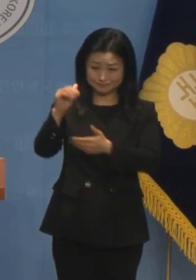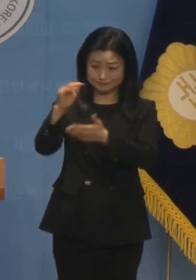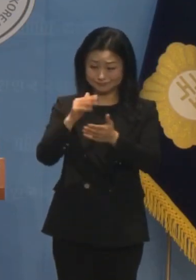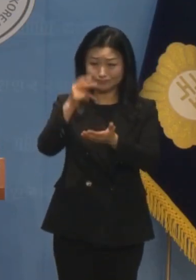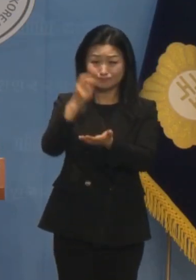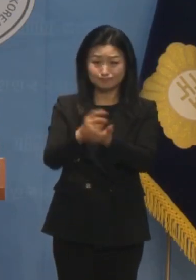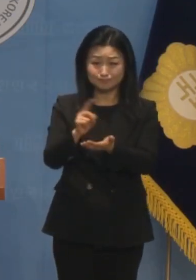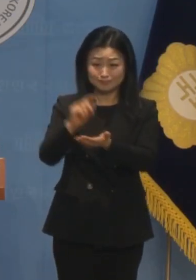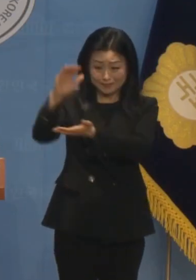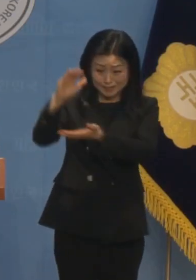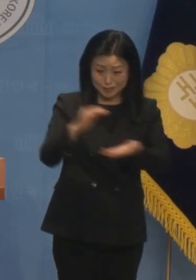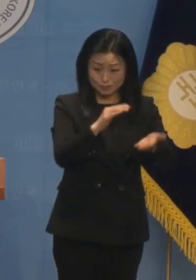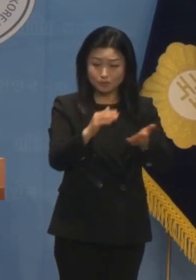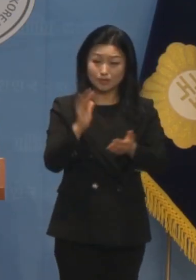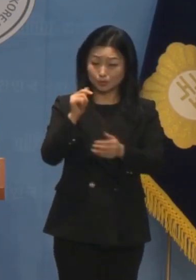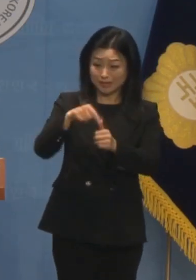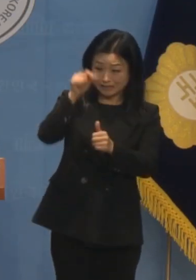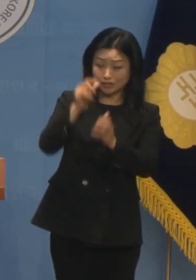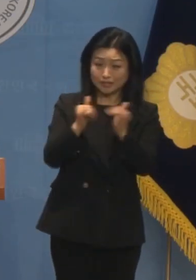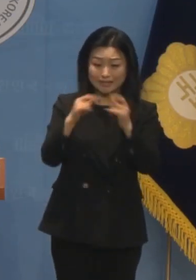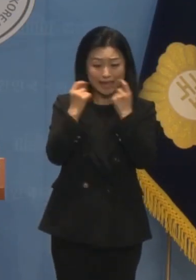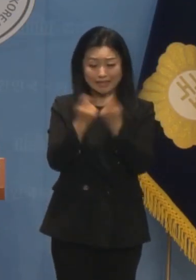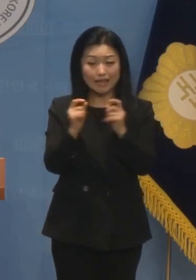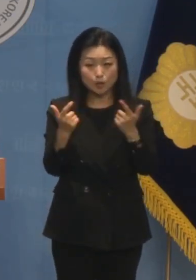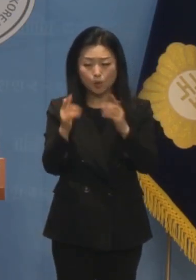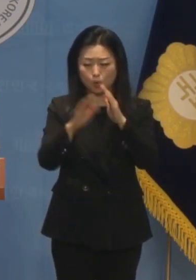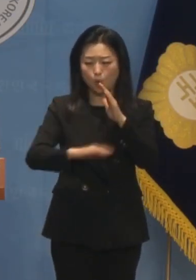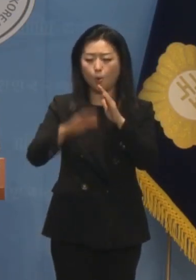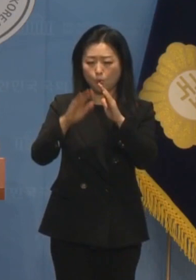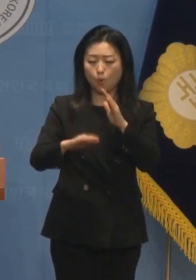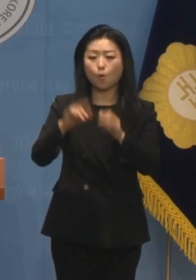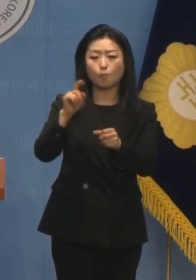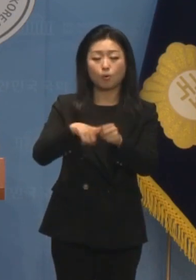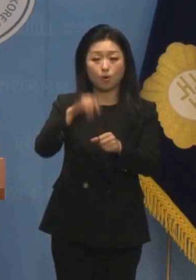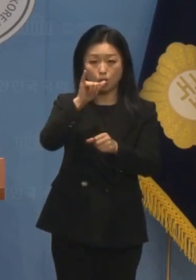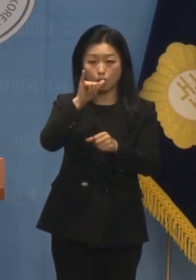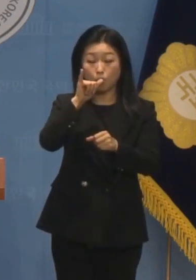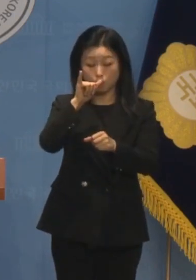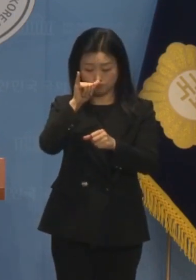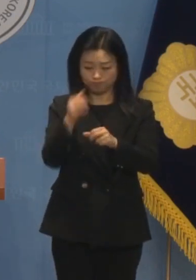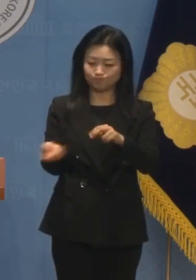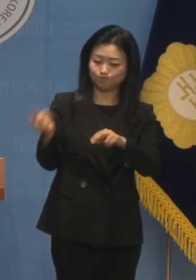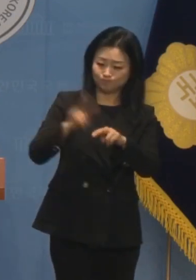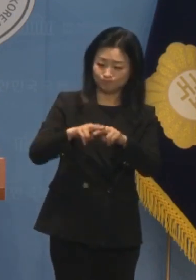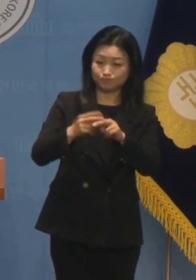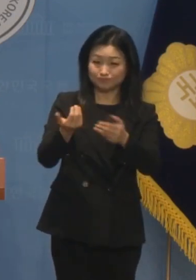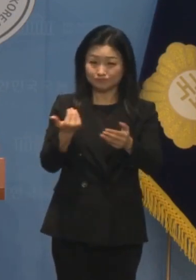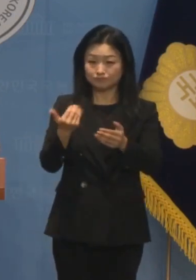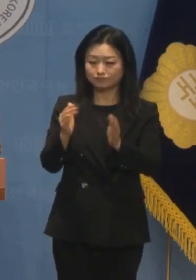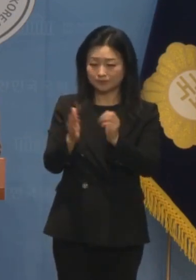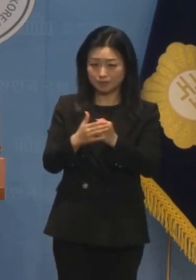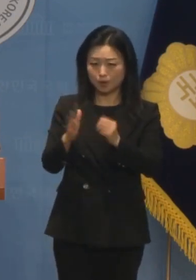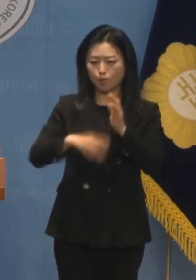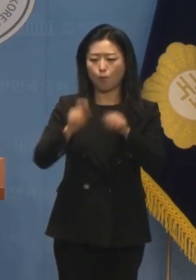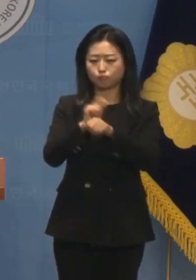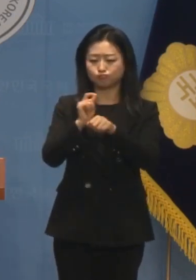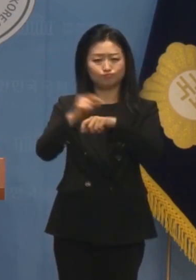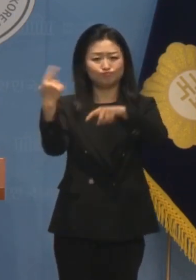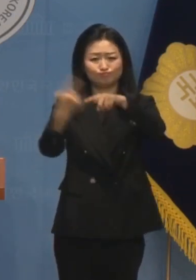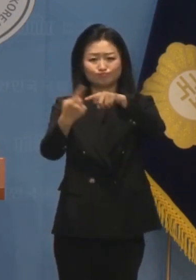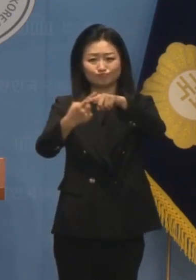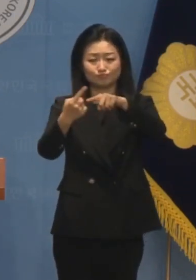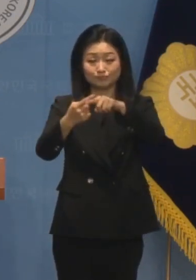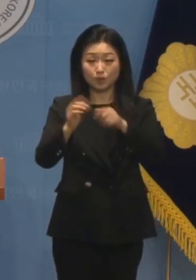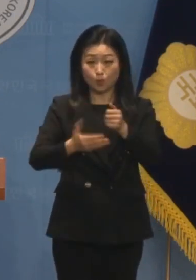인수법에 대통령 당선인은 개인이 아닌 공적 신분과 지위로 규정되어 있습니다. 공천